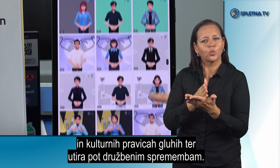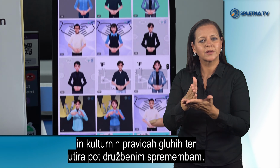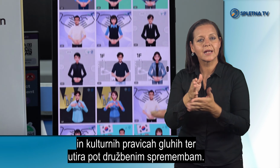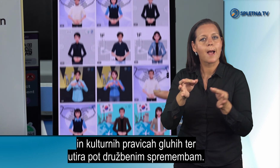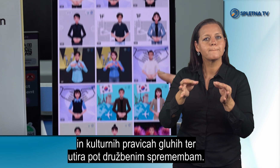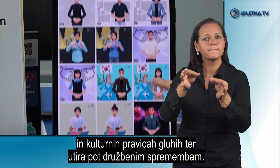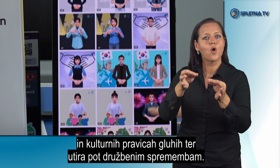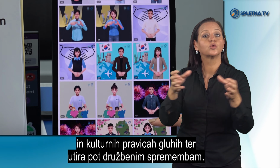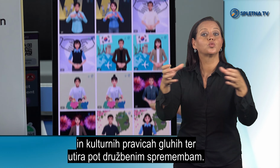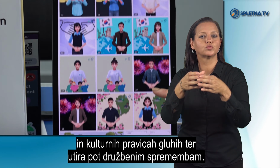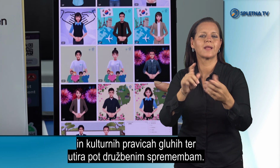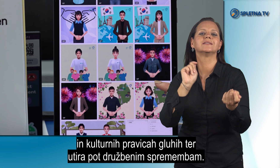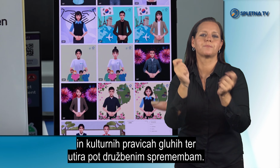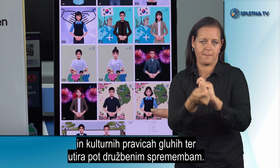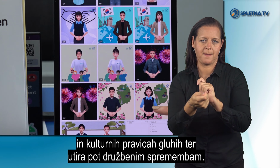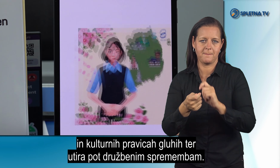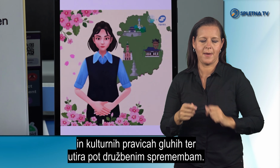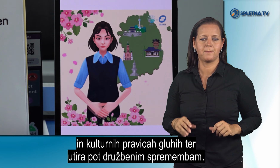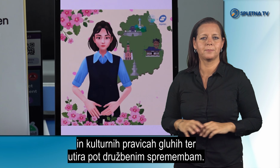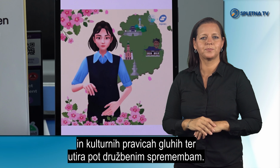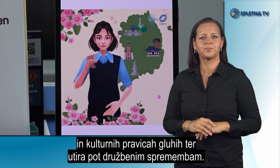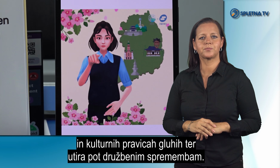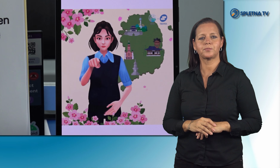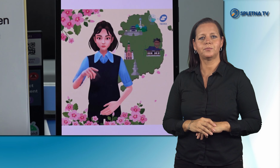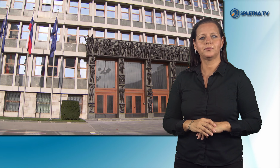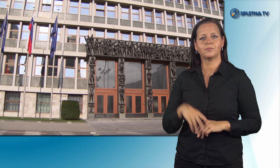pot družbenim spremembam.